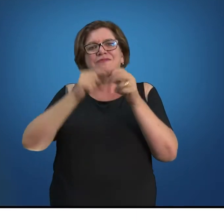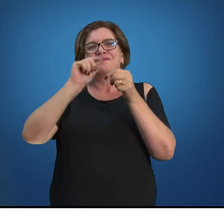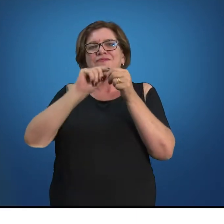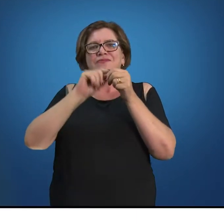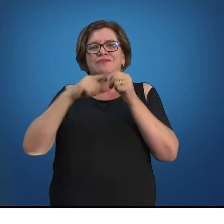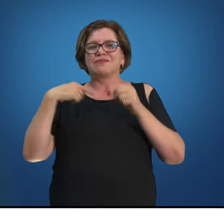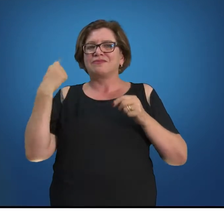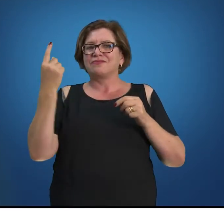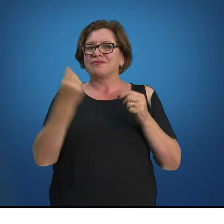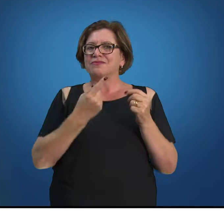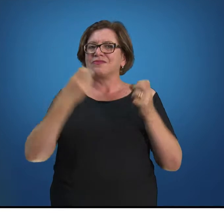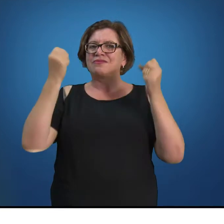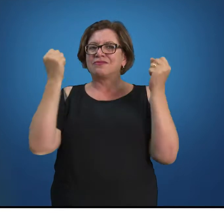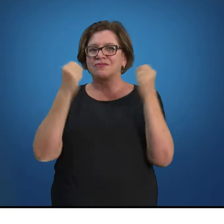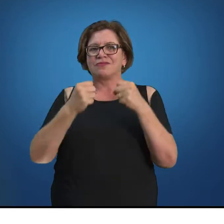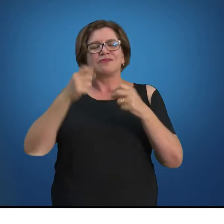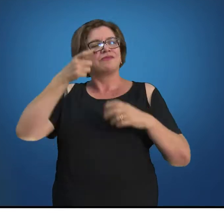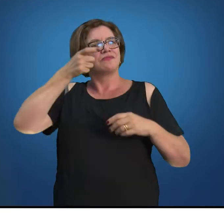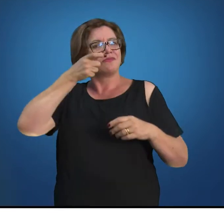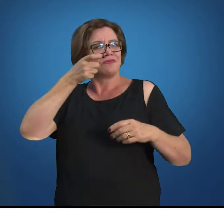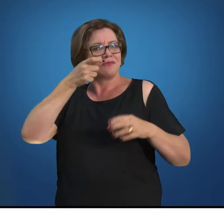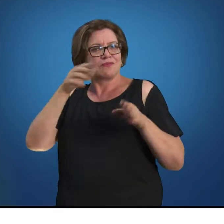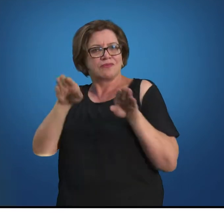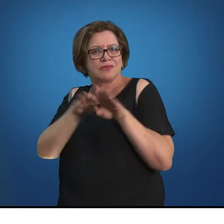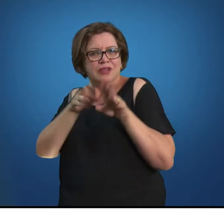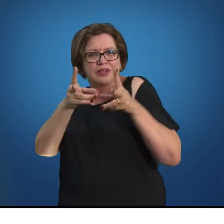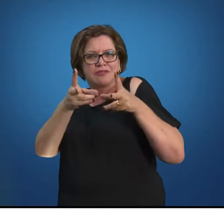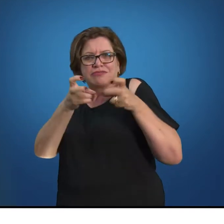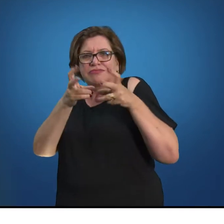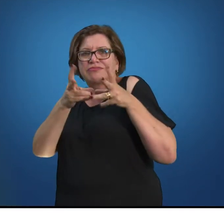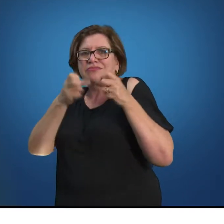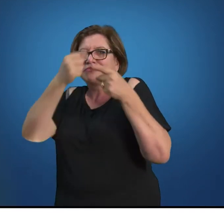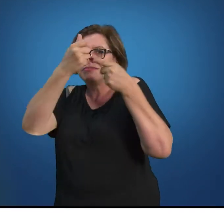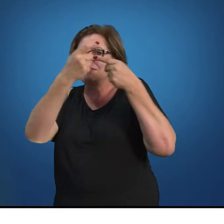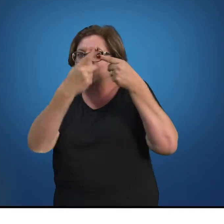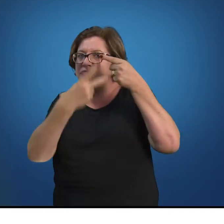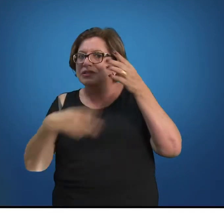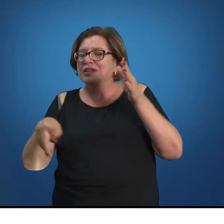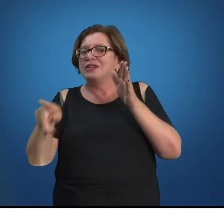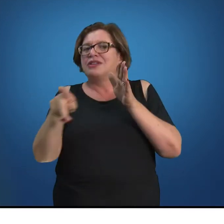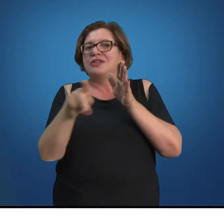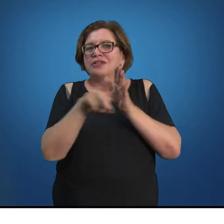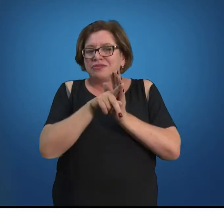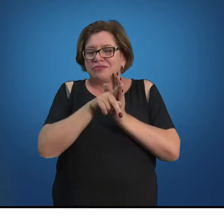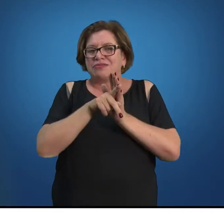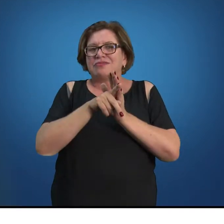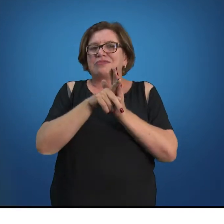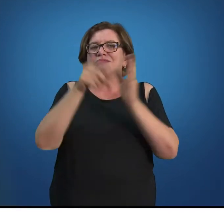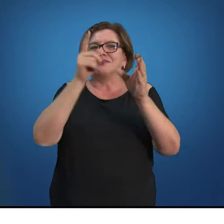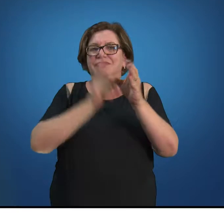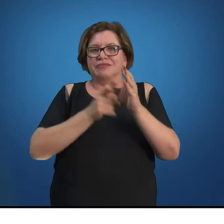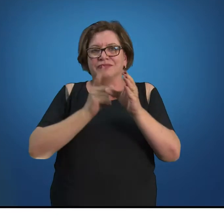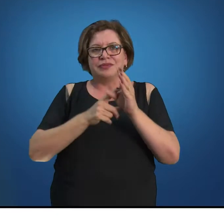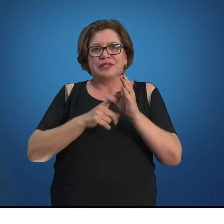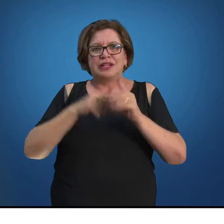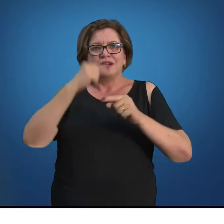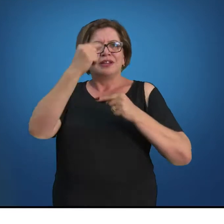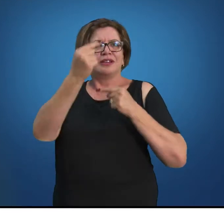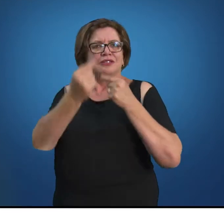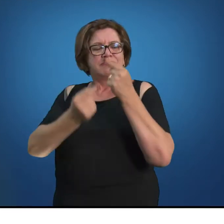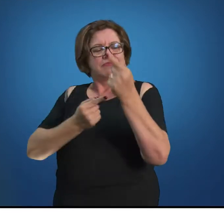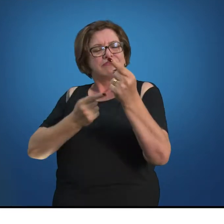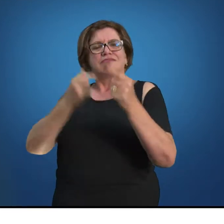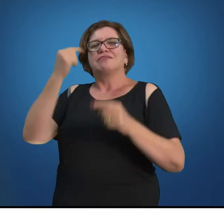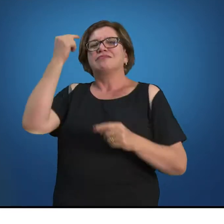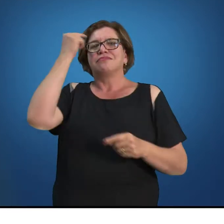possamos verificar e identificar as características existentes dentro do território municipal e aí sim